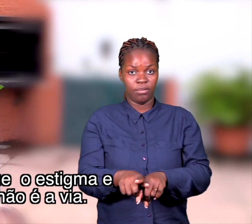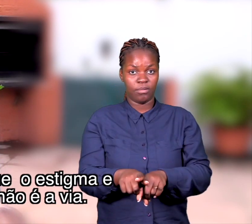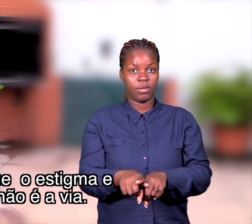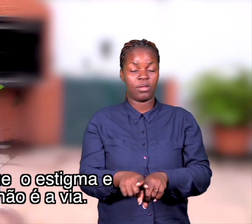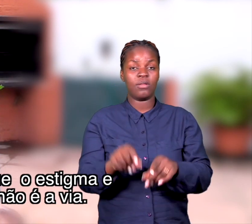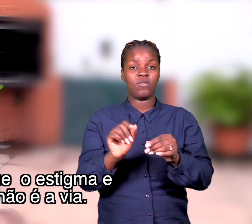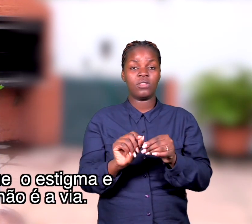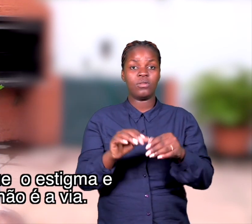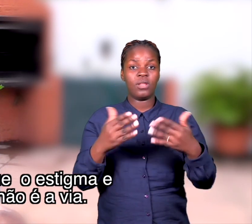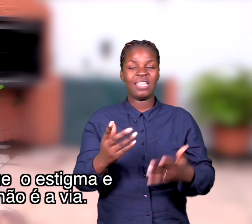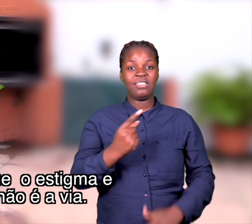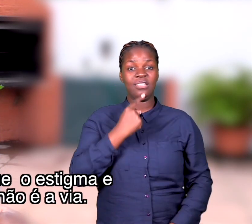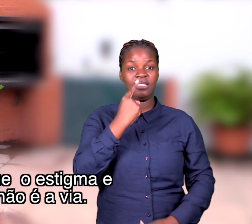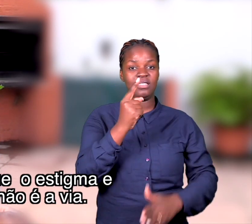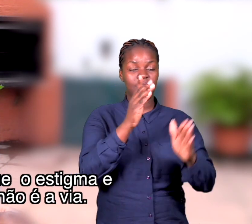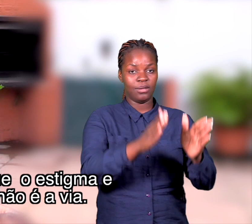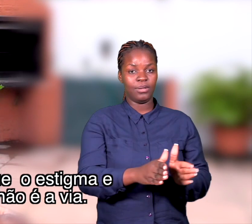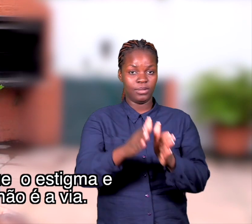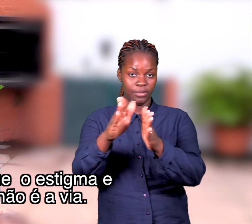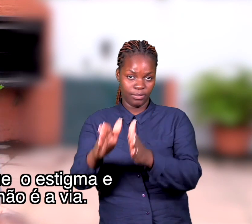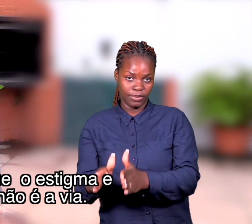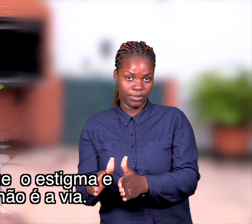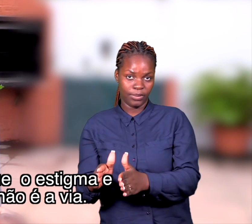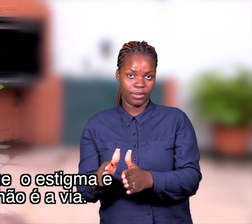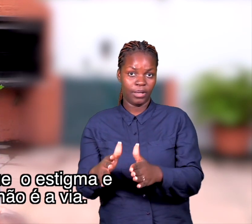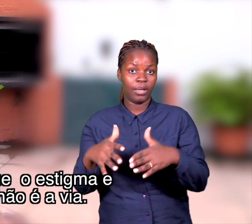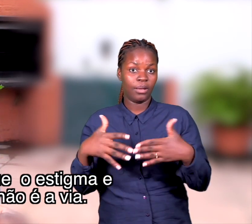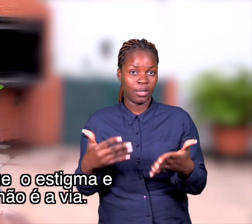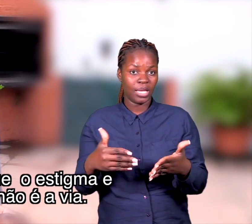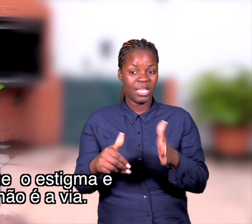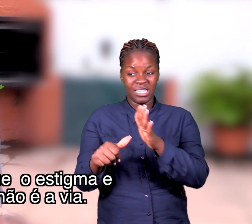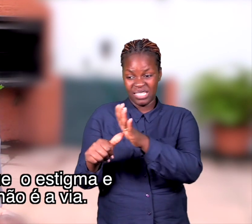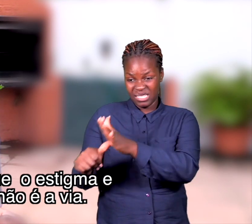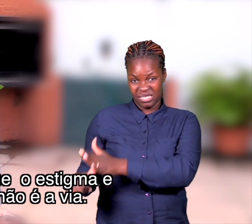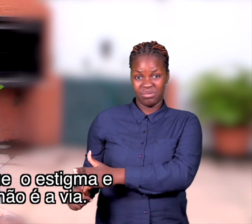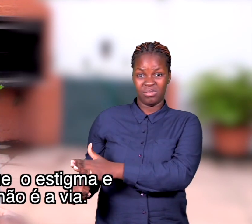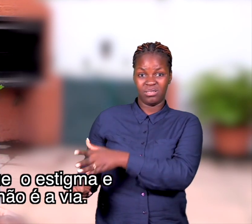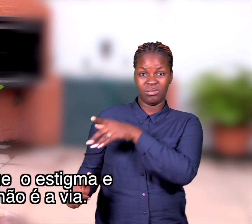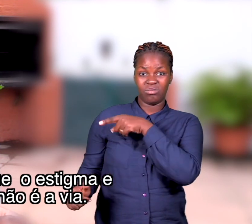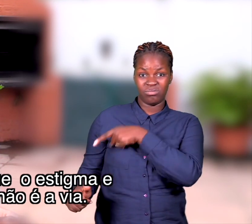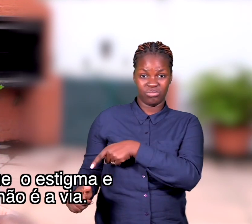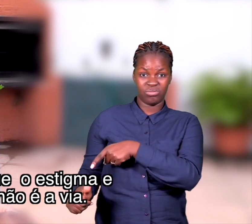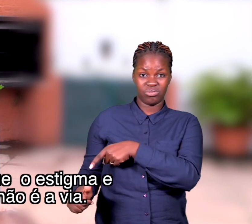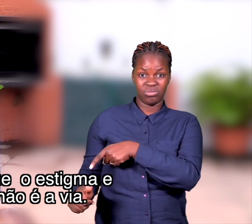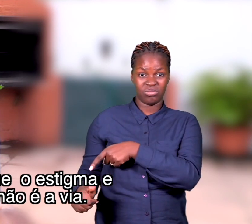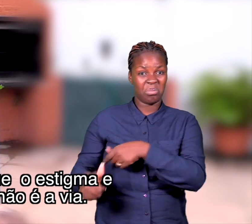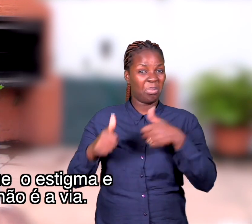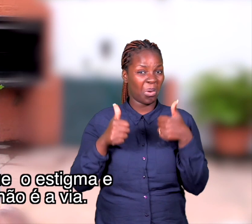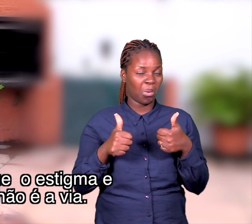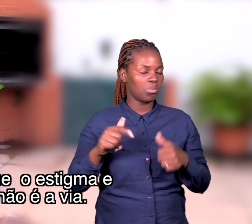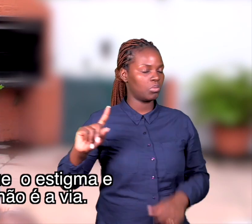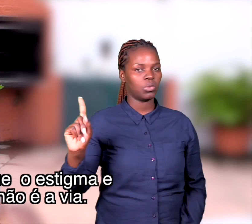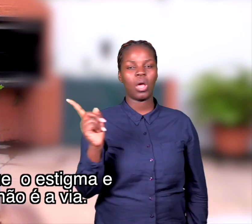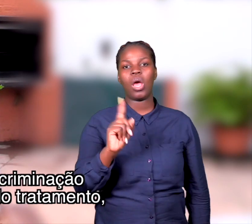tempo, dizer à população que o estigma e a discriminação não é